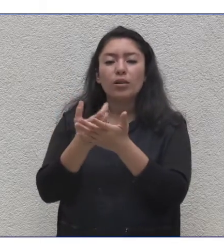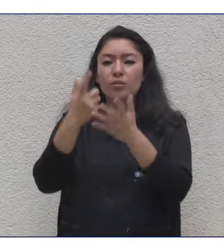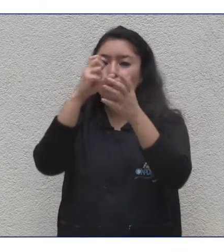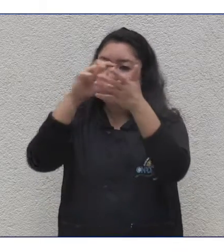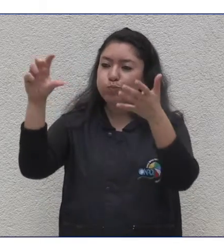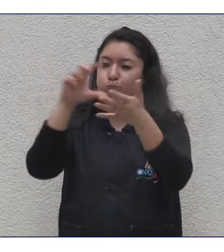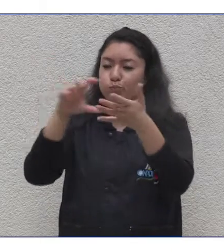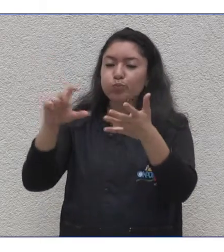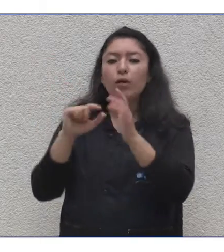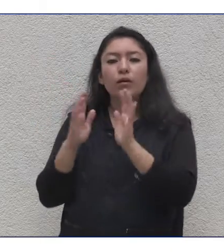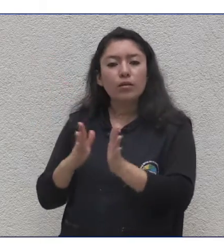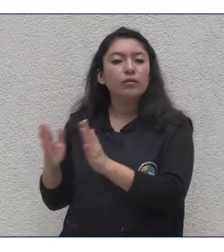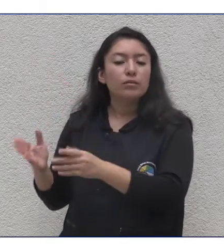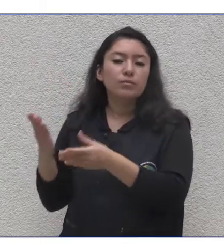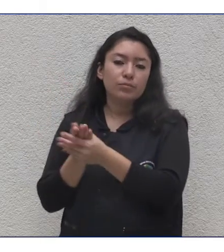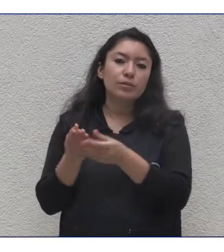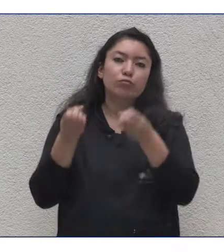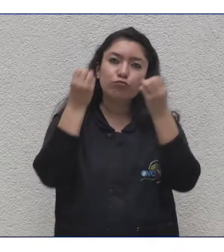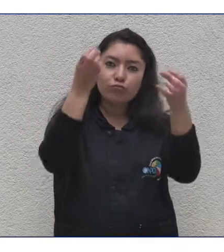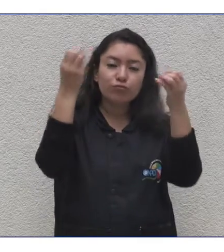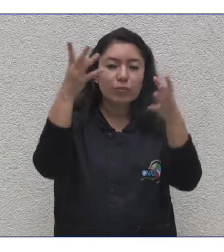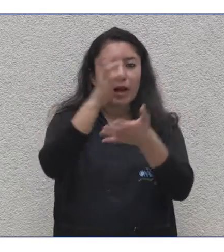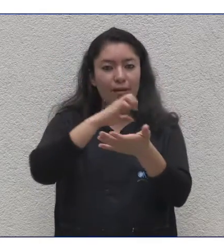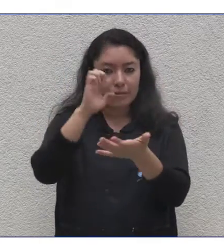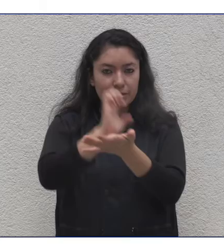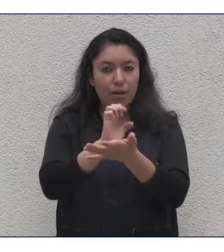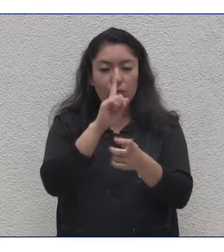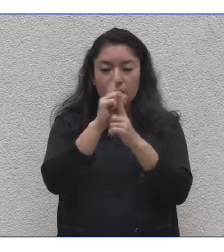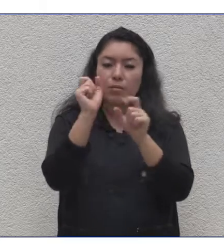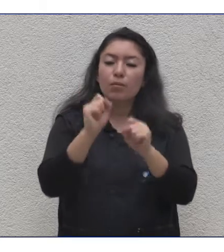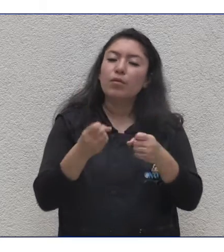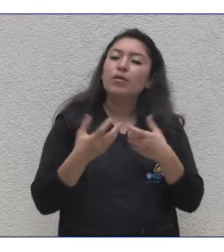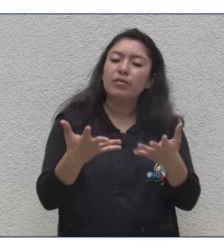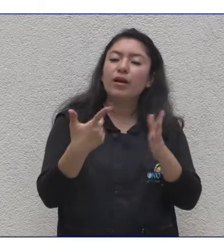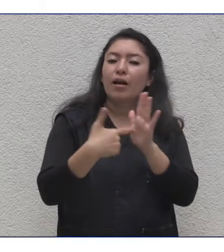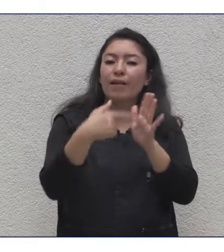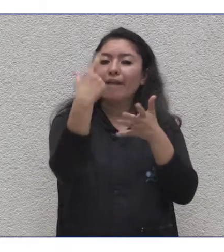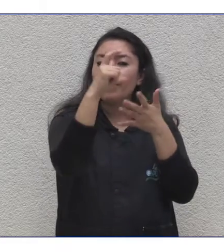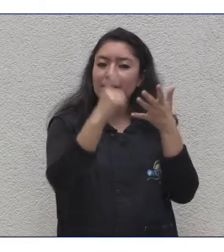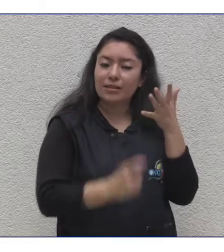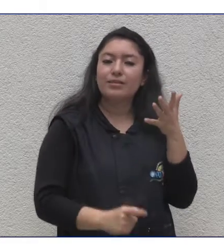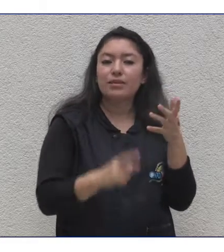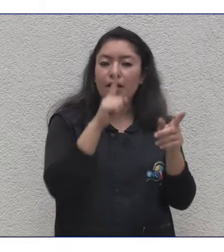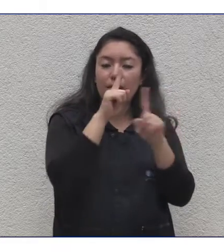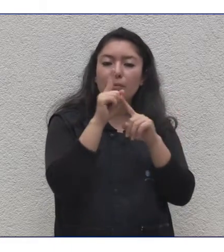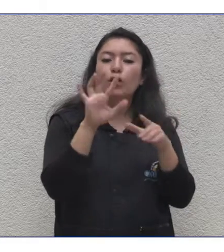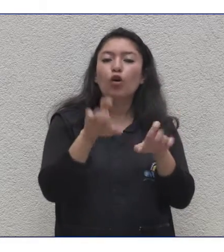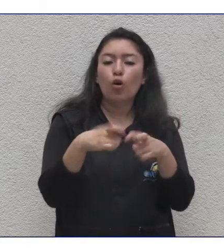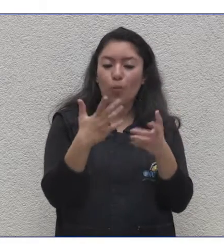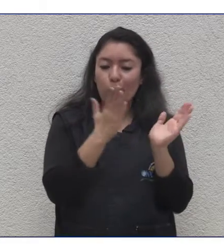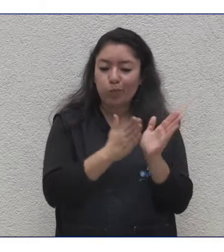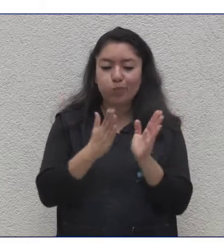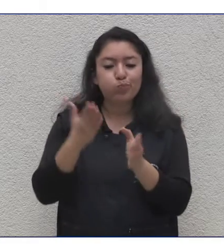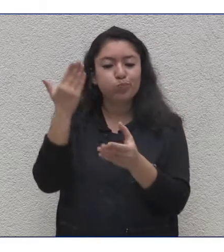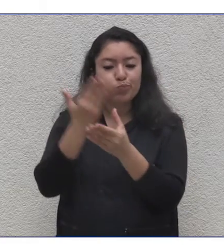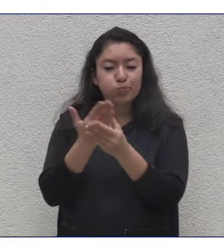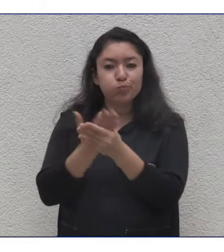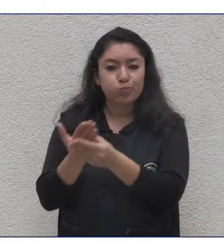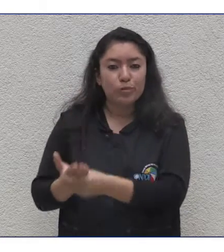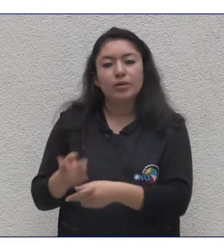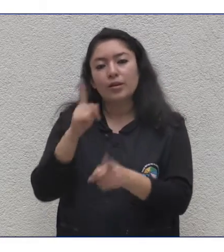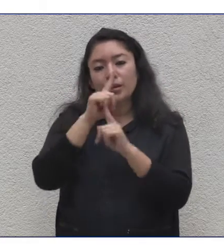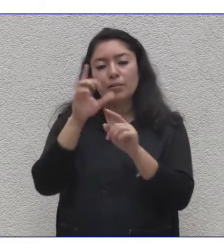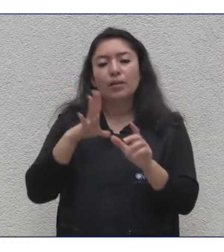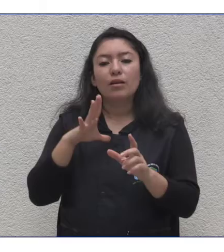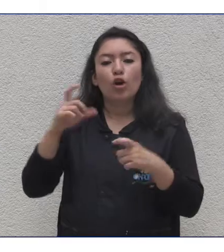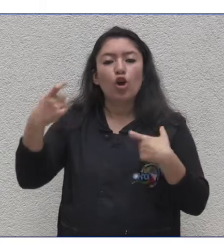los renglones presupuestarios correspondientes, las características de los proveedores, los detalles de los procesos de adjudicación y el